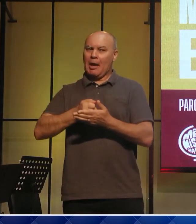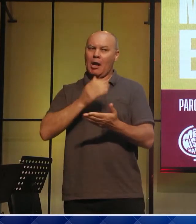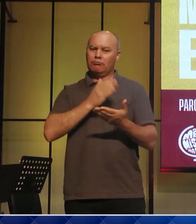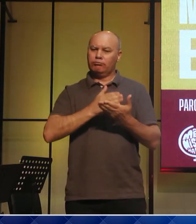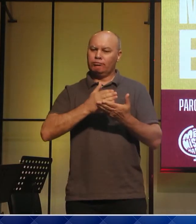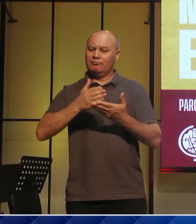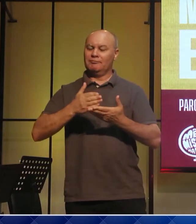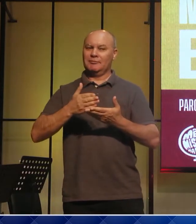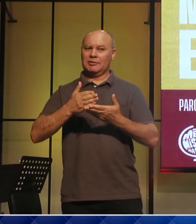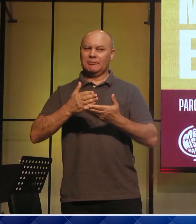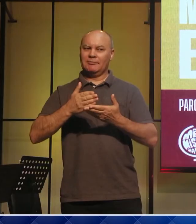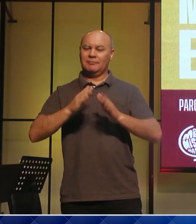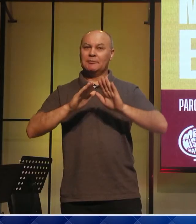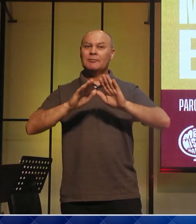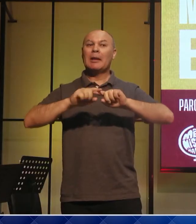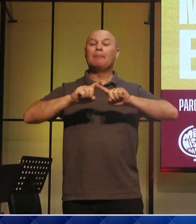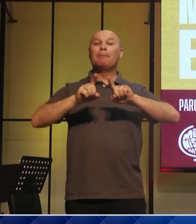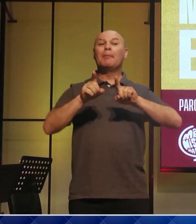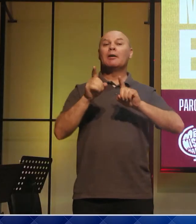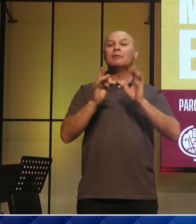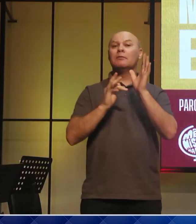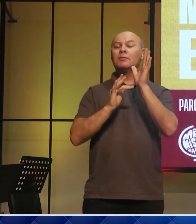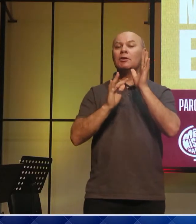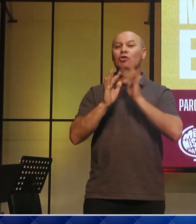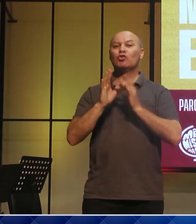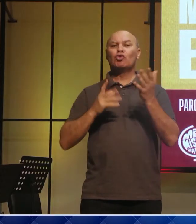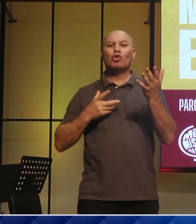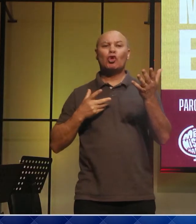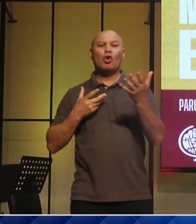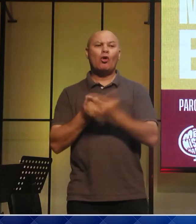Mas Jesus pagou plenamente por você.